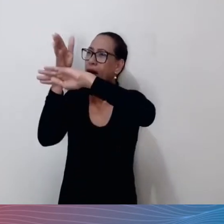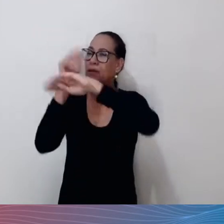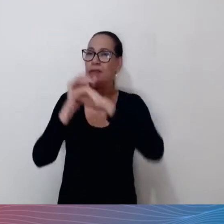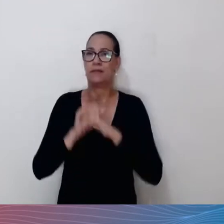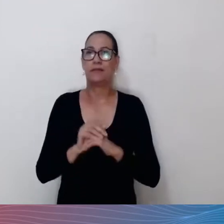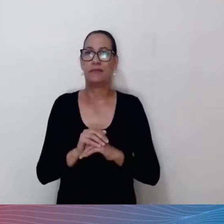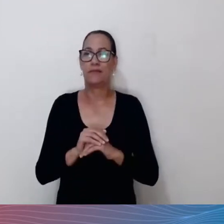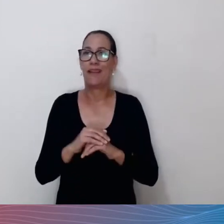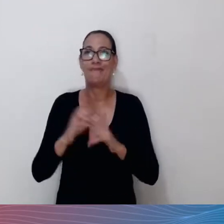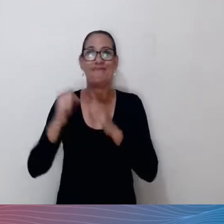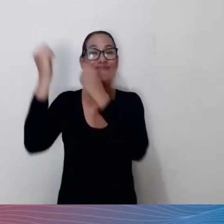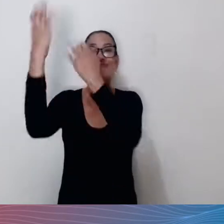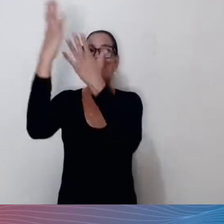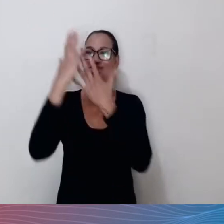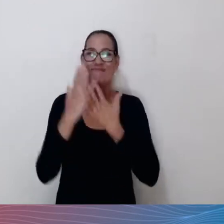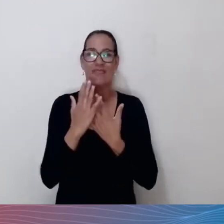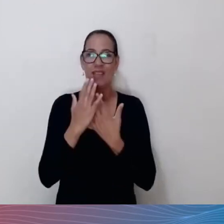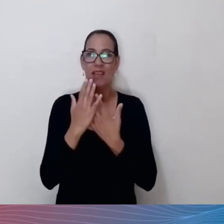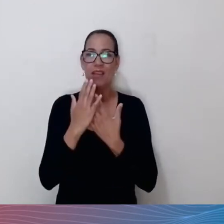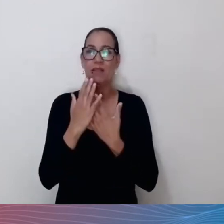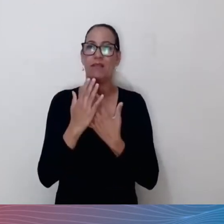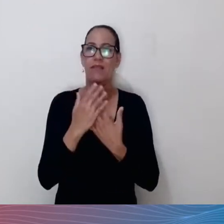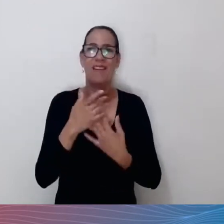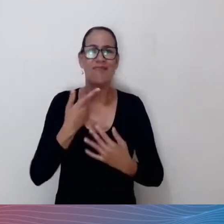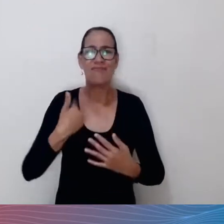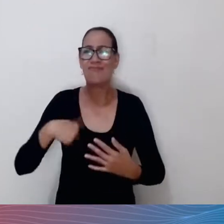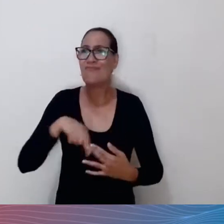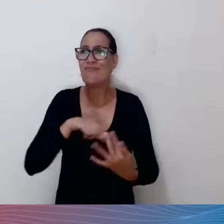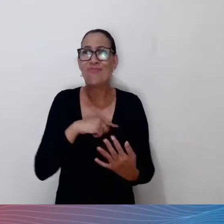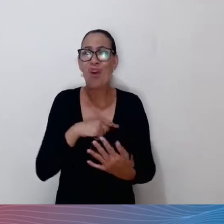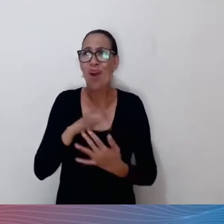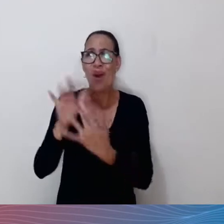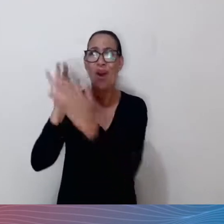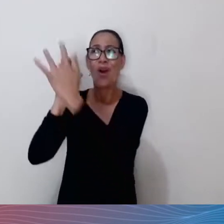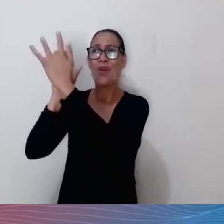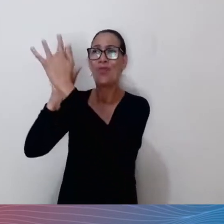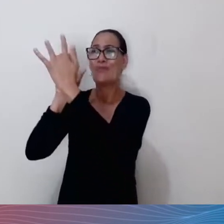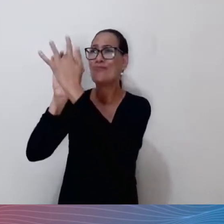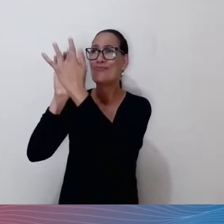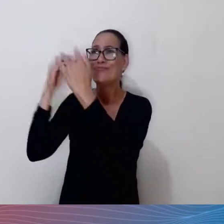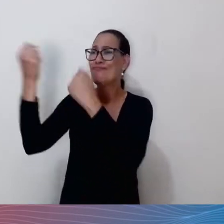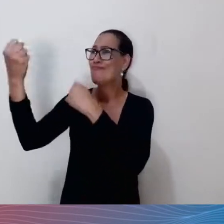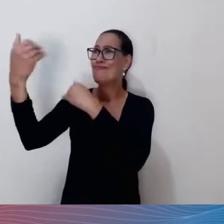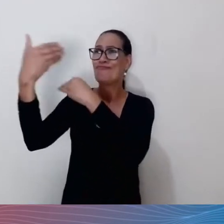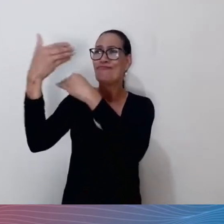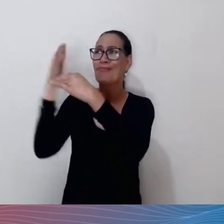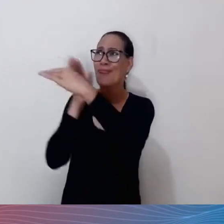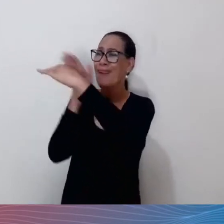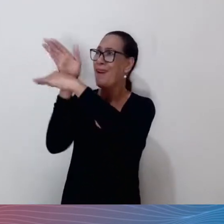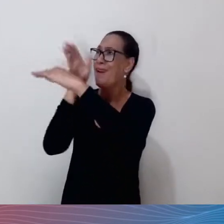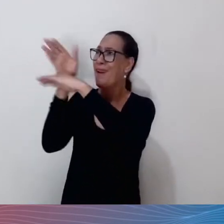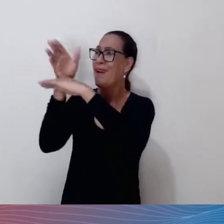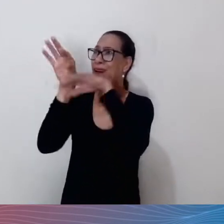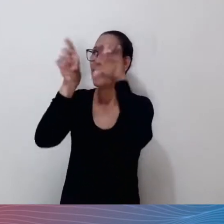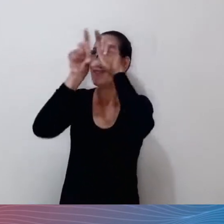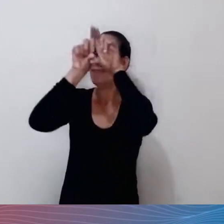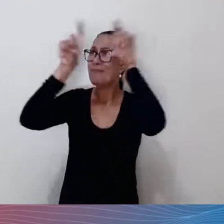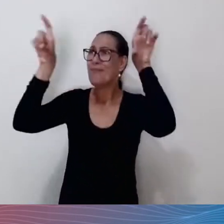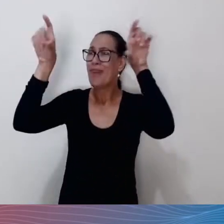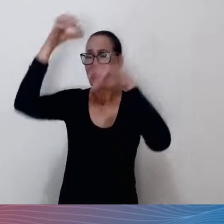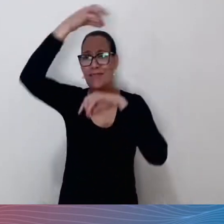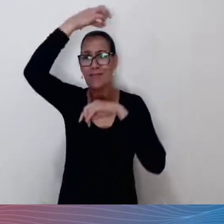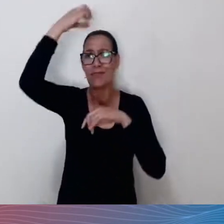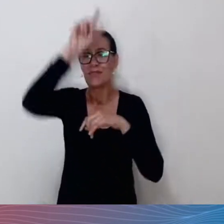Nós não tínhamos acesso às coisas espirituais, às coisas celestiais, porque nós não tínhamos acesso a